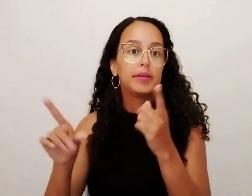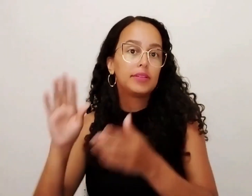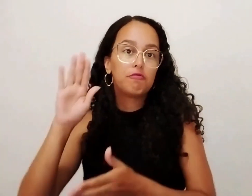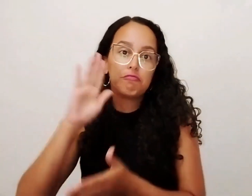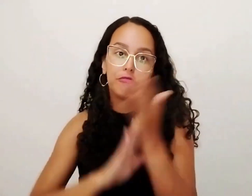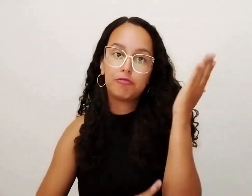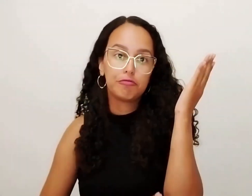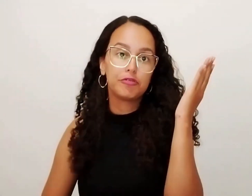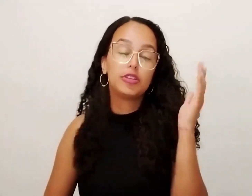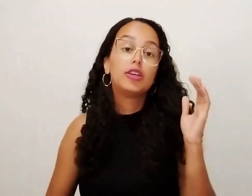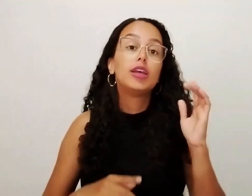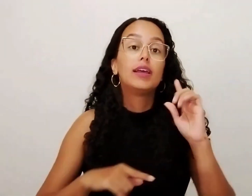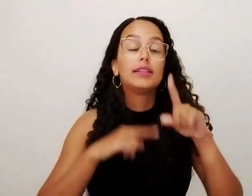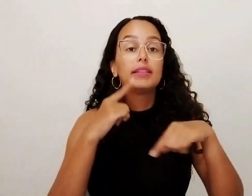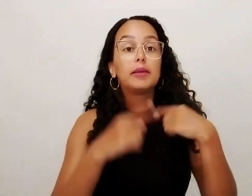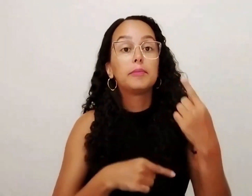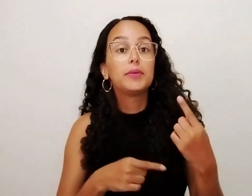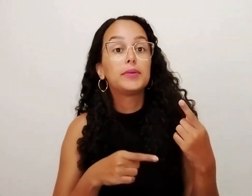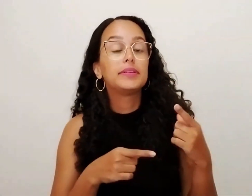Ceiuce, que também é canibal.